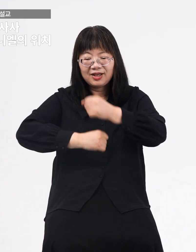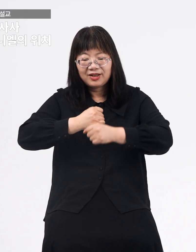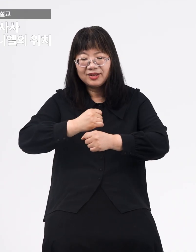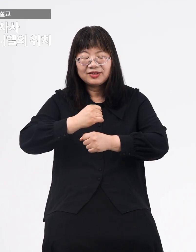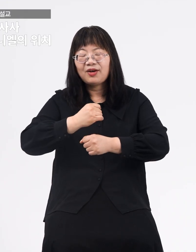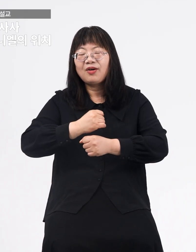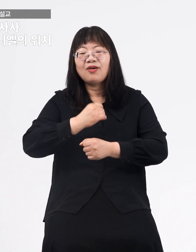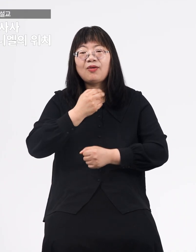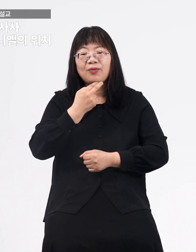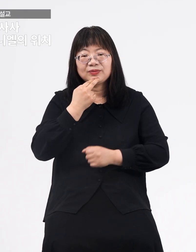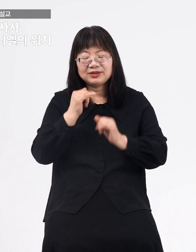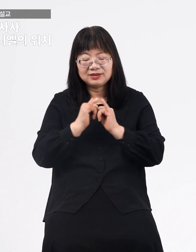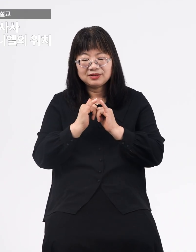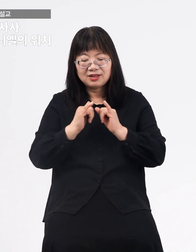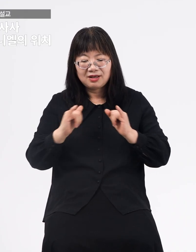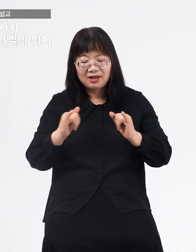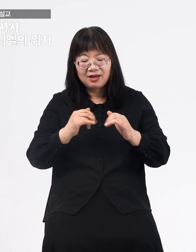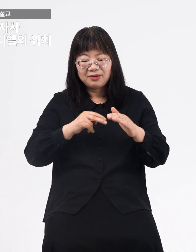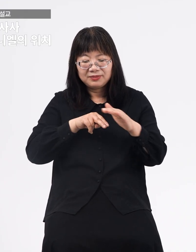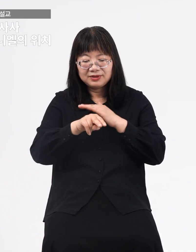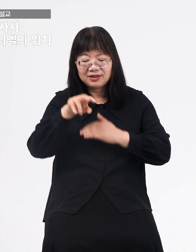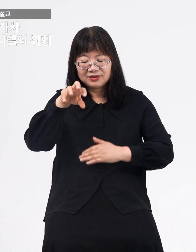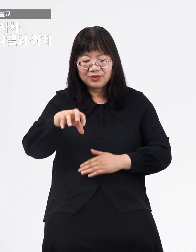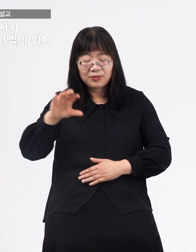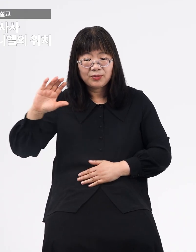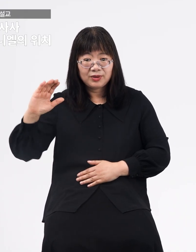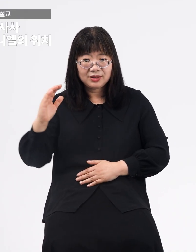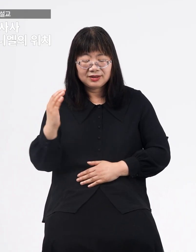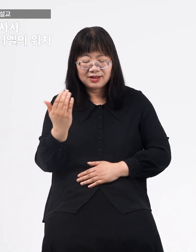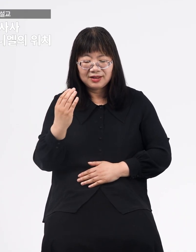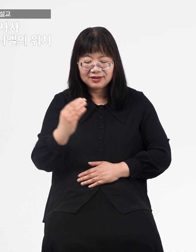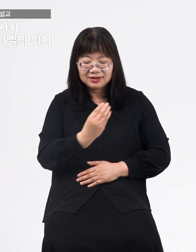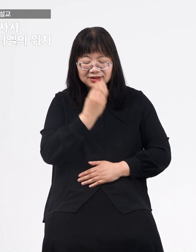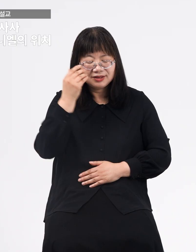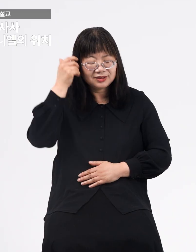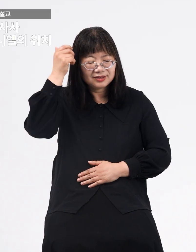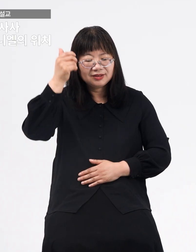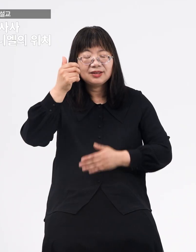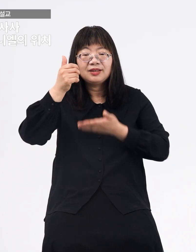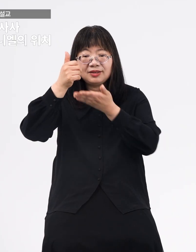자유함이 없는 자 피난처가 되시는 성령님 계시네.